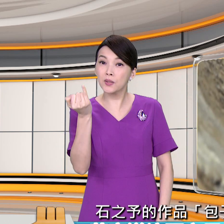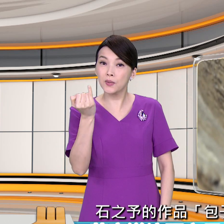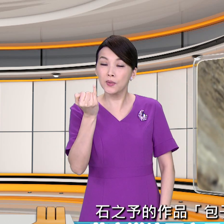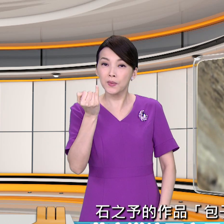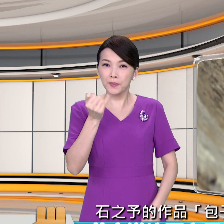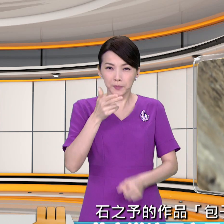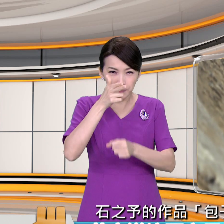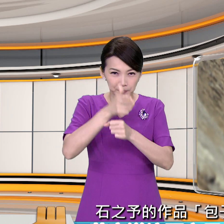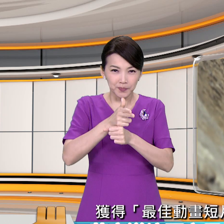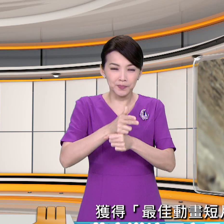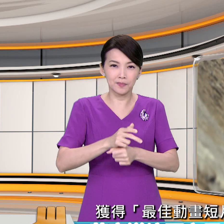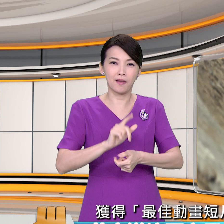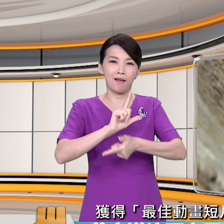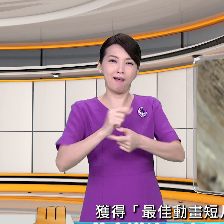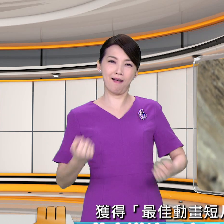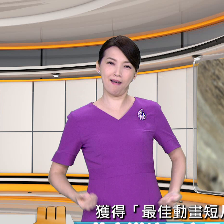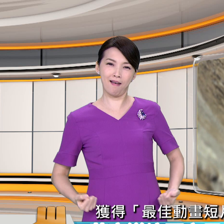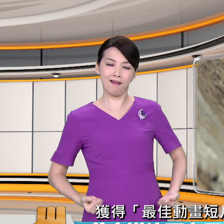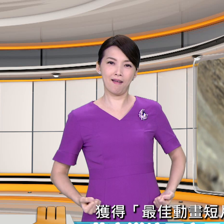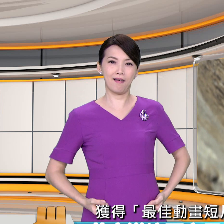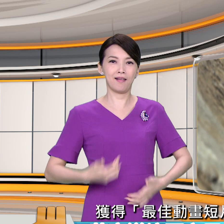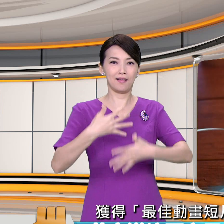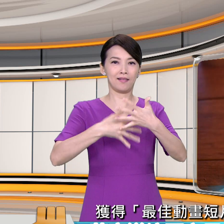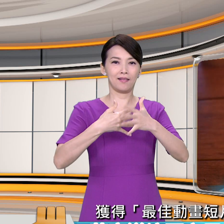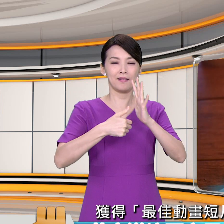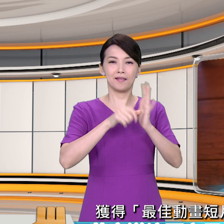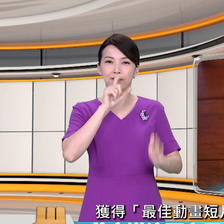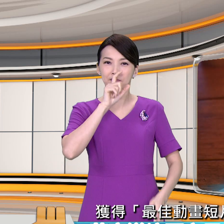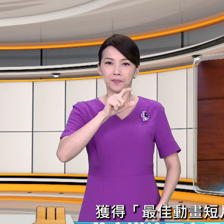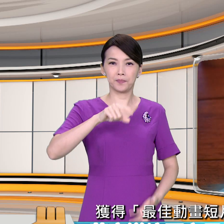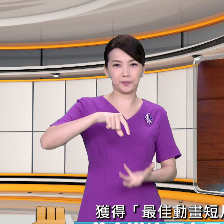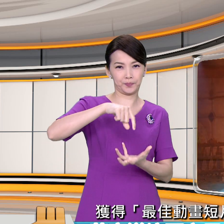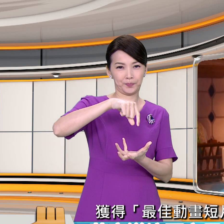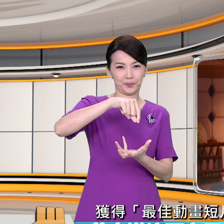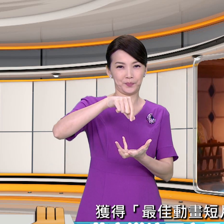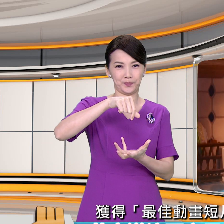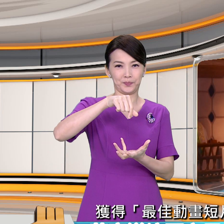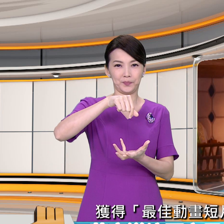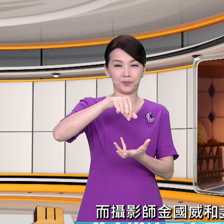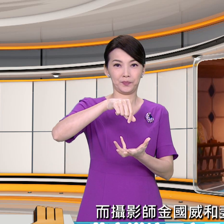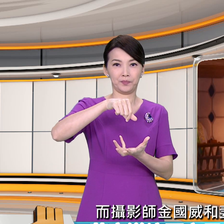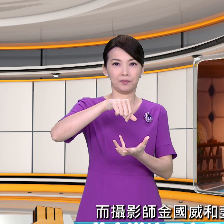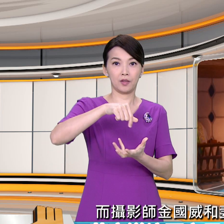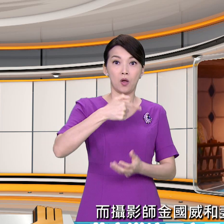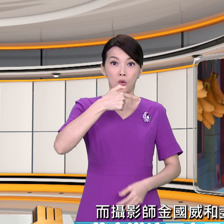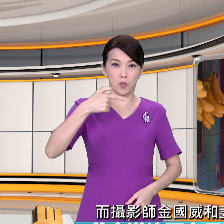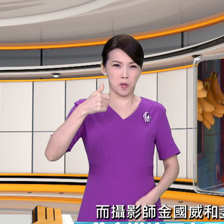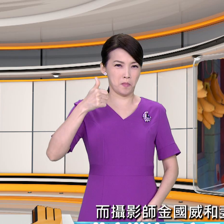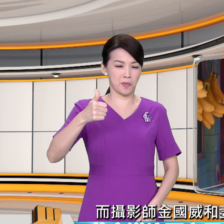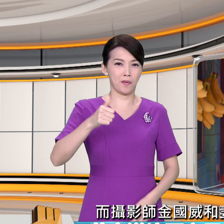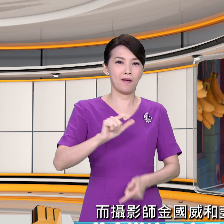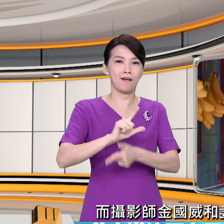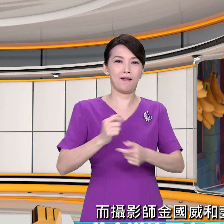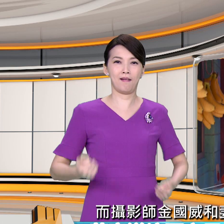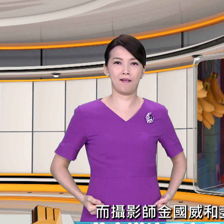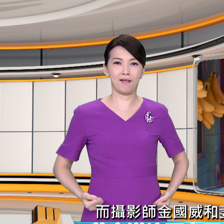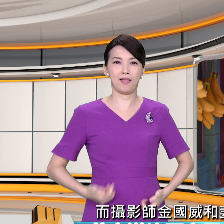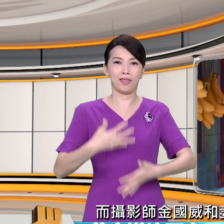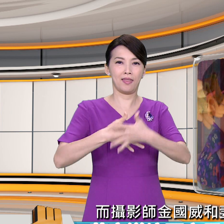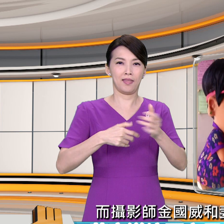子》就获得了最佳动画短片，而摄影师金国威和